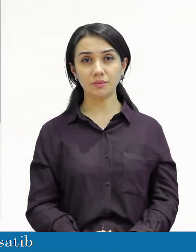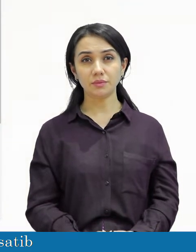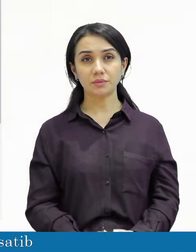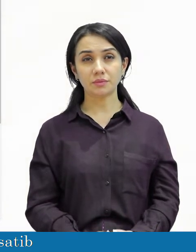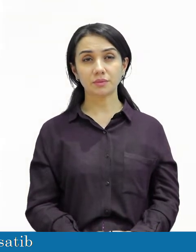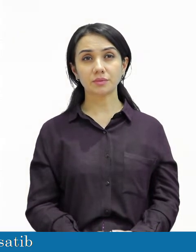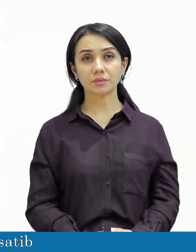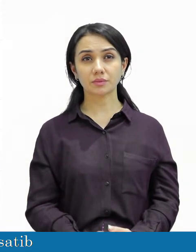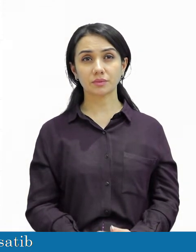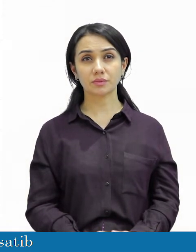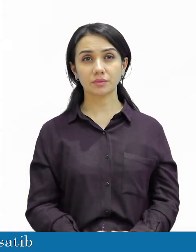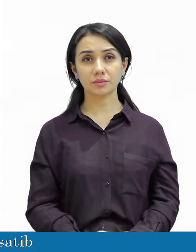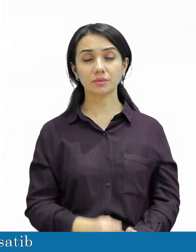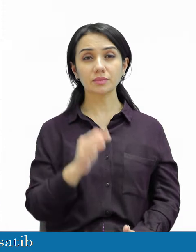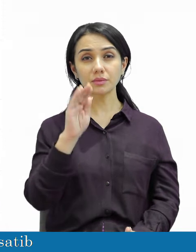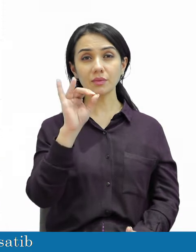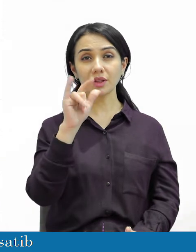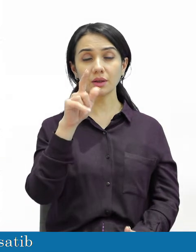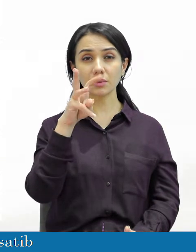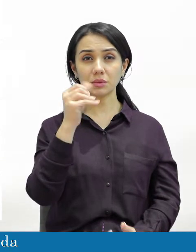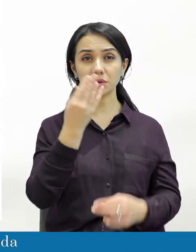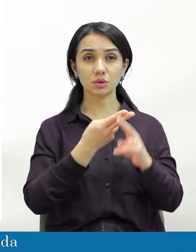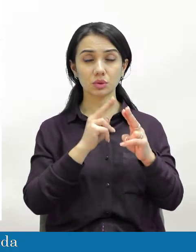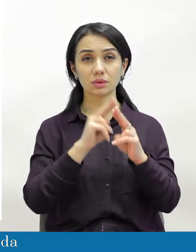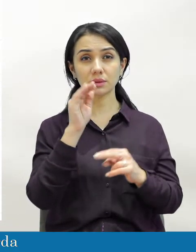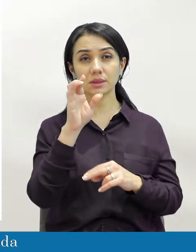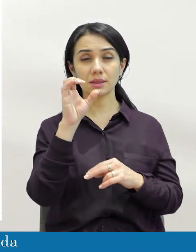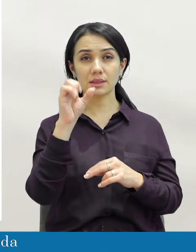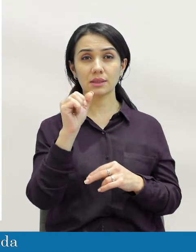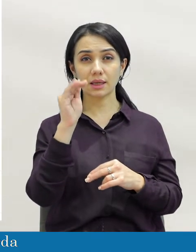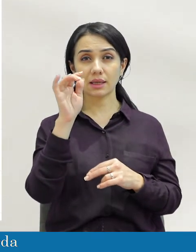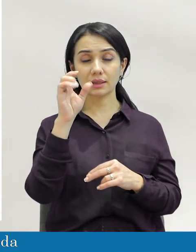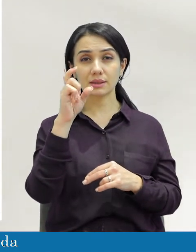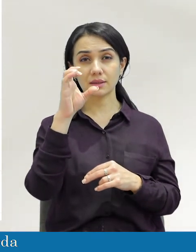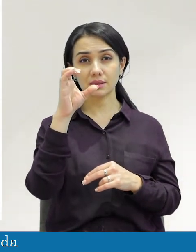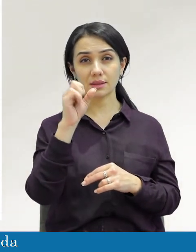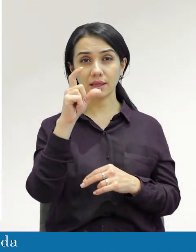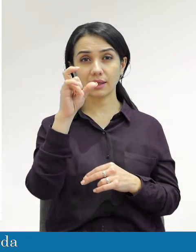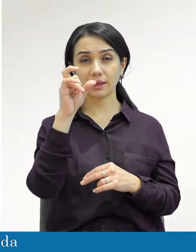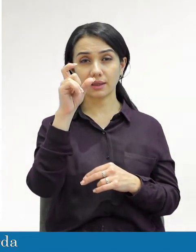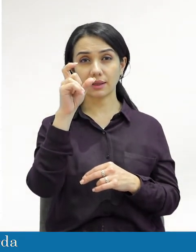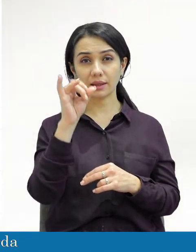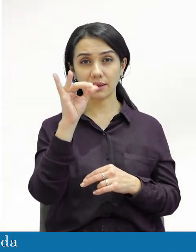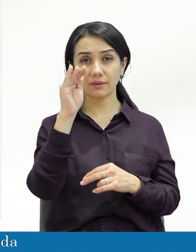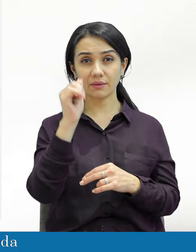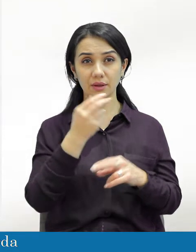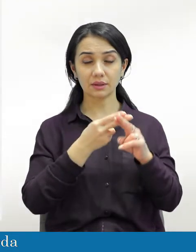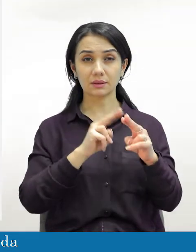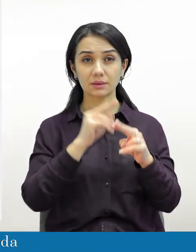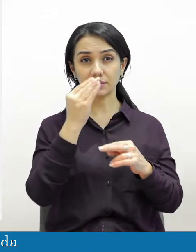bu yoqda Figma'da mana bu sahifani ko'rsatib o'tib ketgan. Copy link address qildim va link